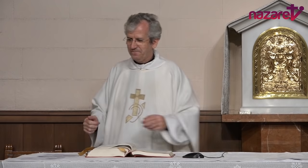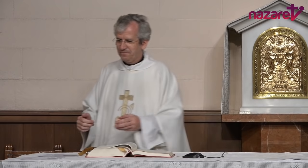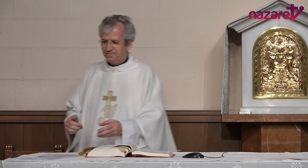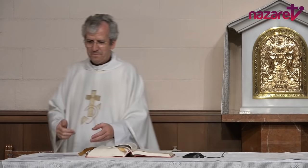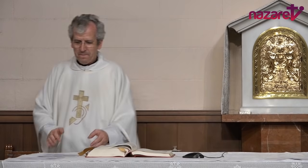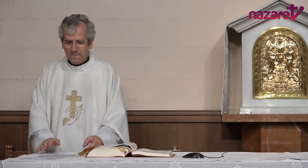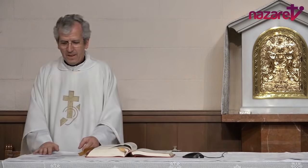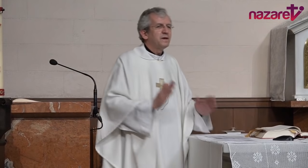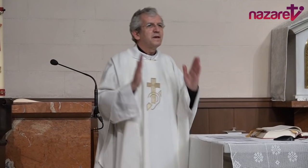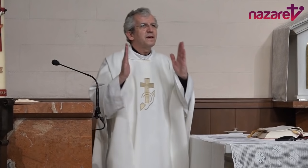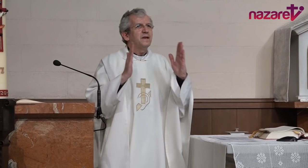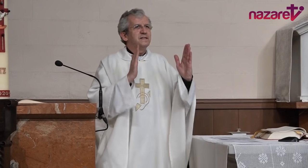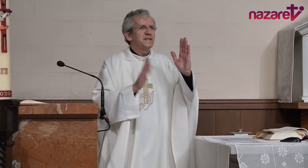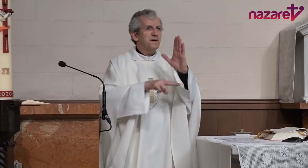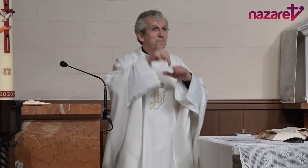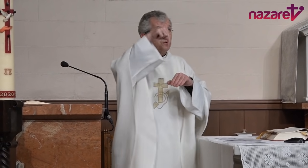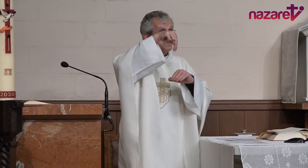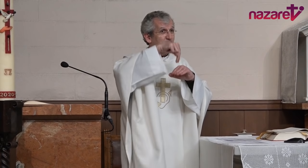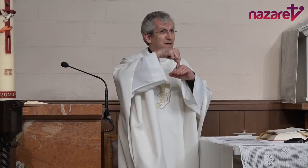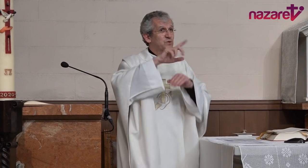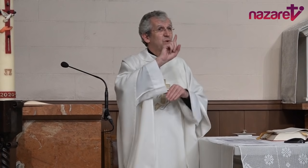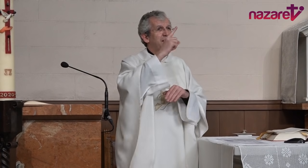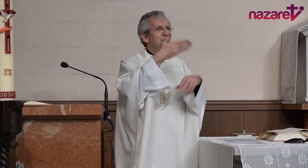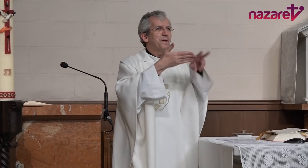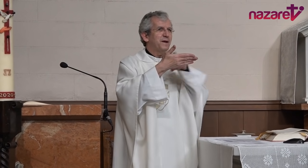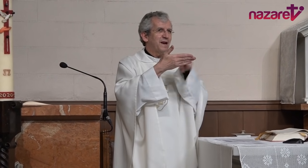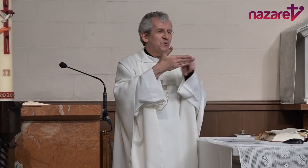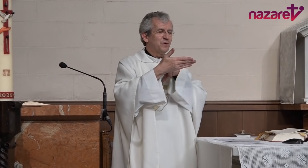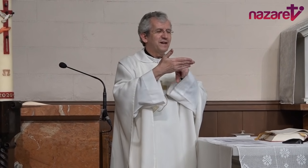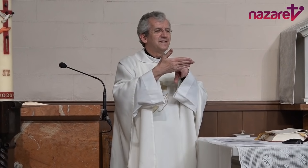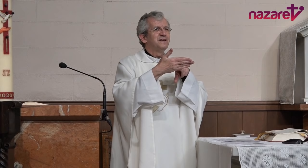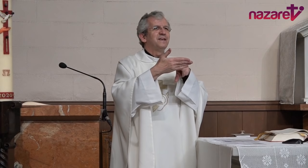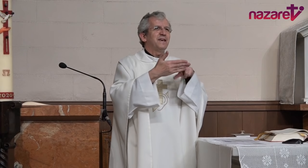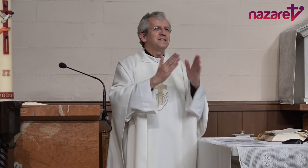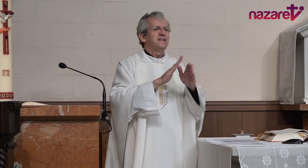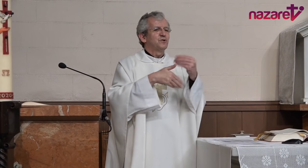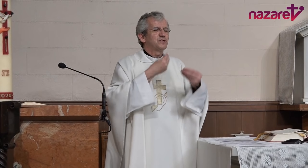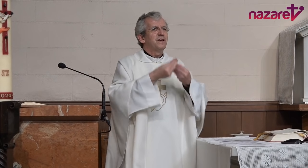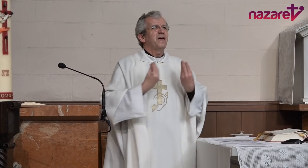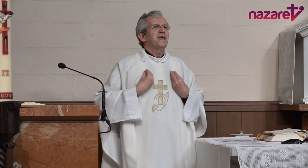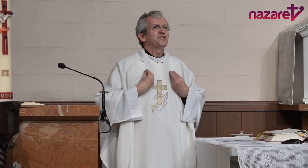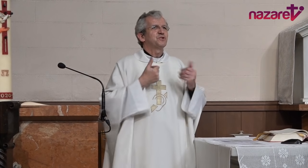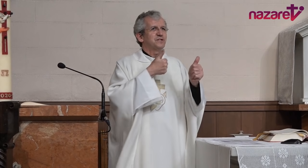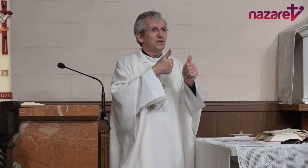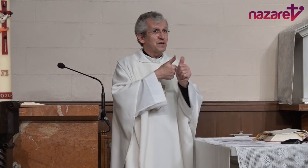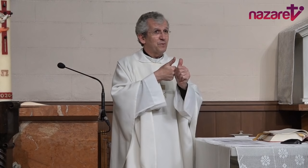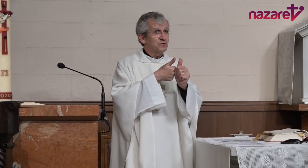sentaros. En este tiempo de Pascua, la primera lectura es de los Hechos de los